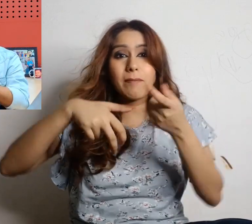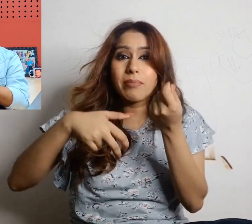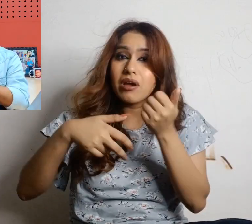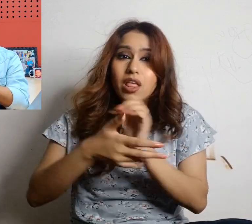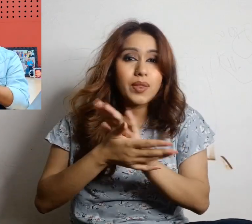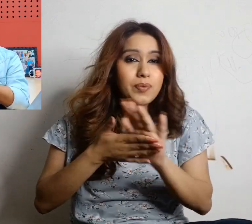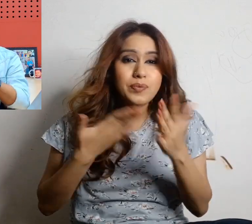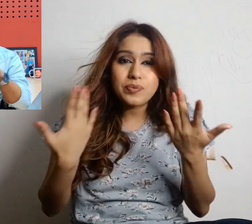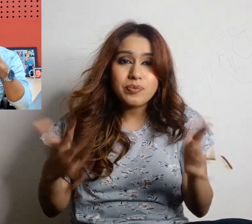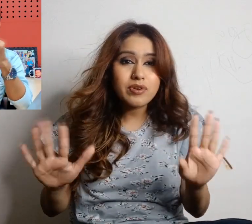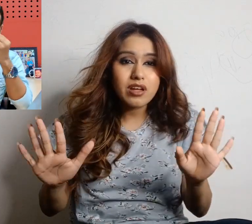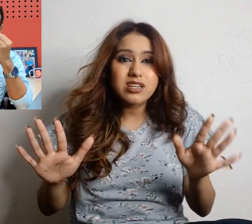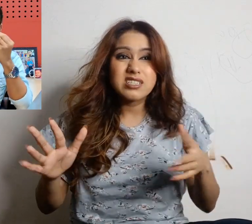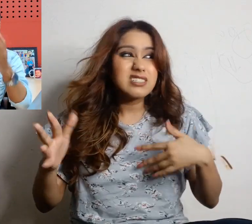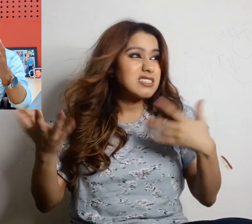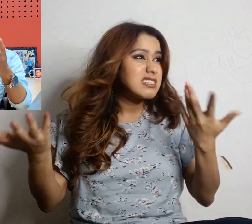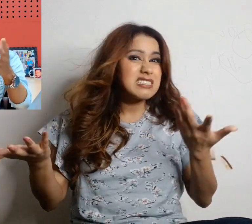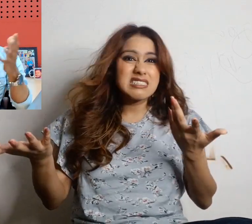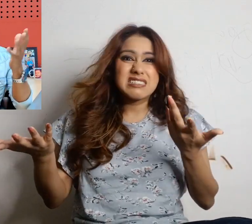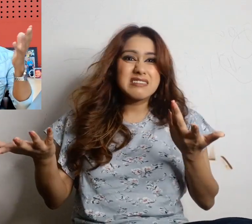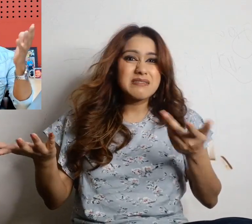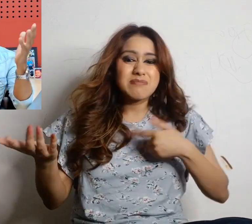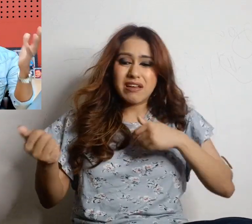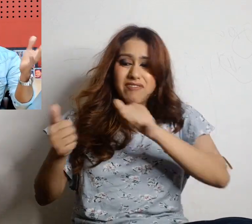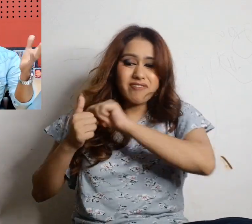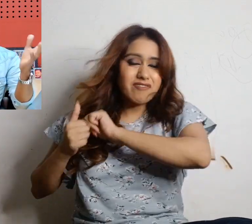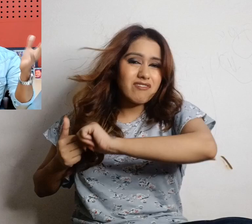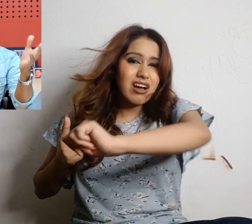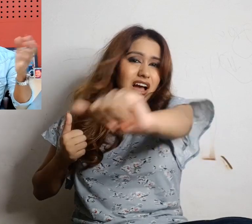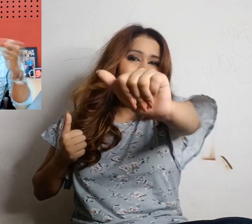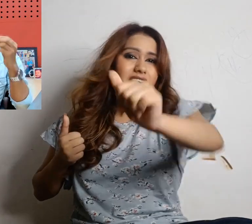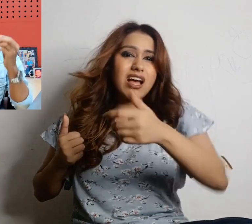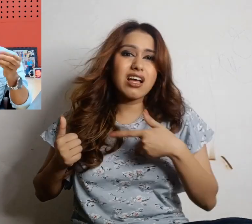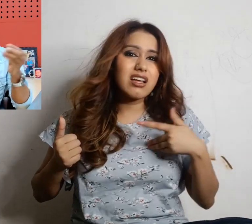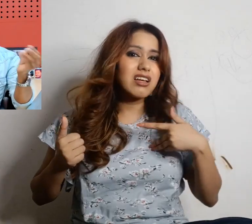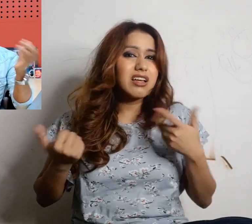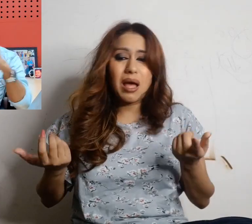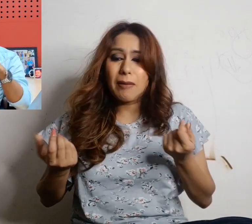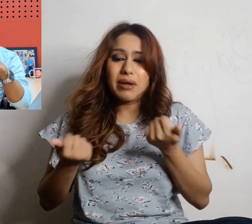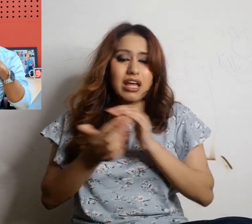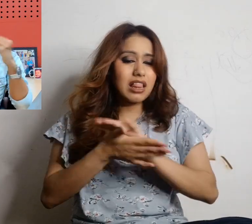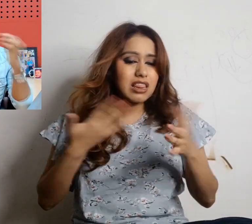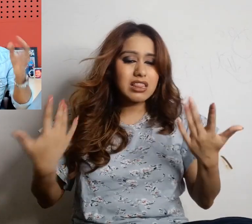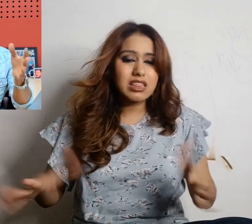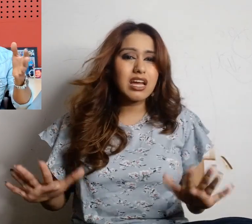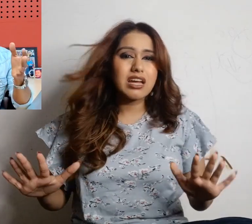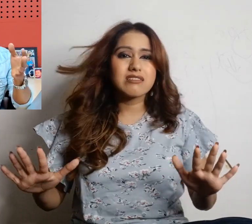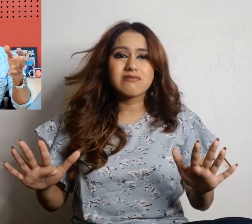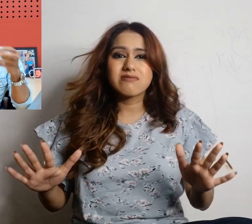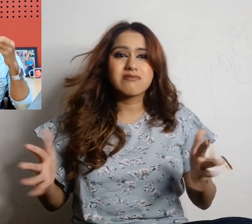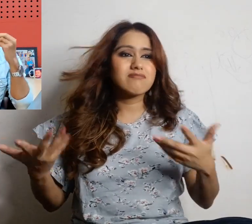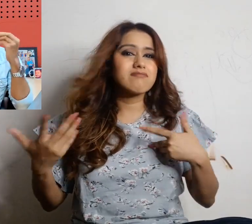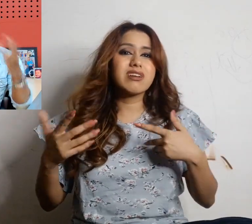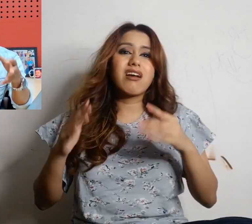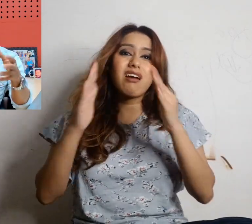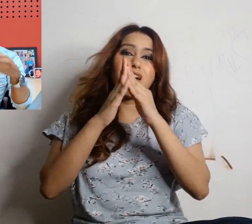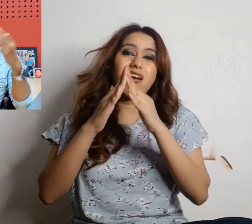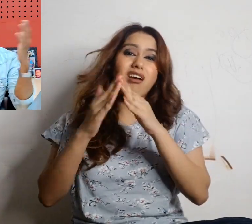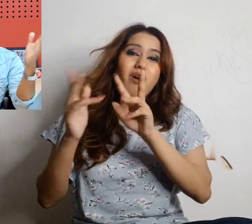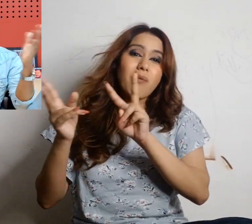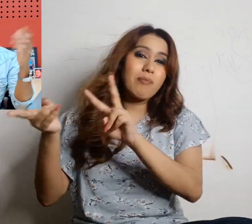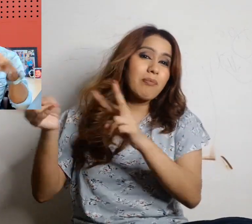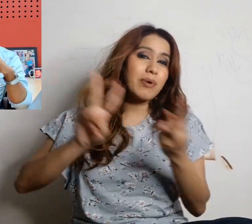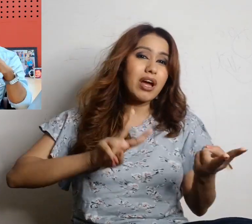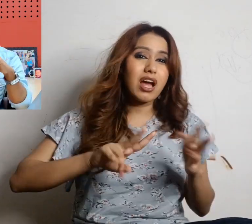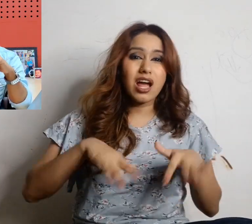थे। उसका तो दिमाग खराब हो चुका था कि क्या निकला इस यात्रा का, मतलब कुछ नहीं निकला। इतनी दूर आ गया, पैसे खत्म हो गए, सब कुछ, अब